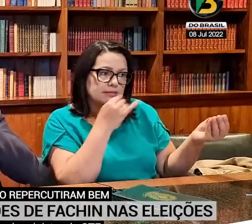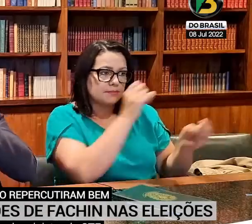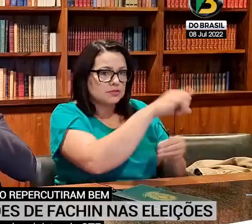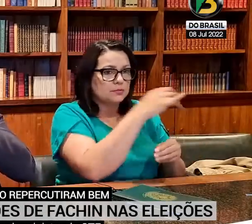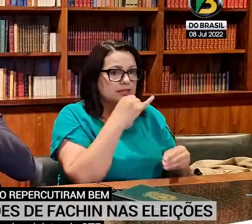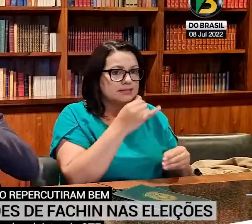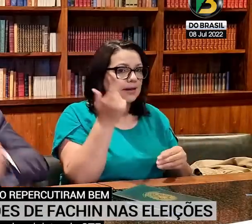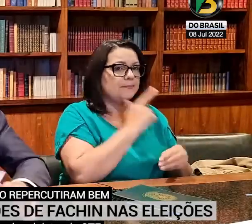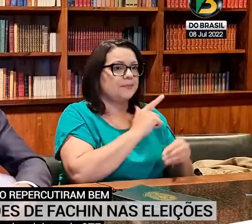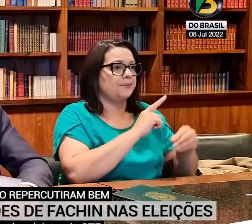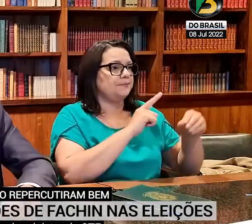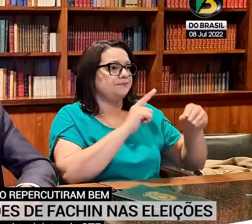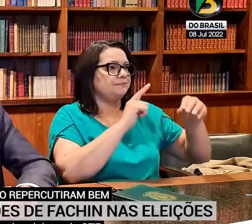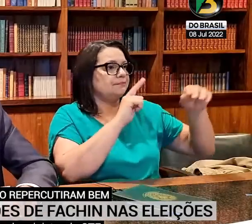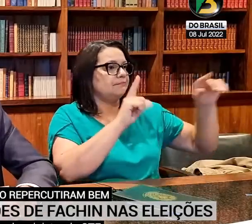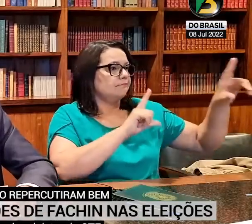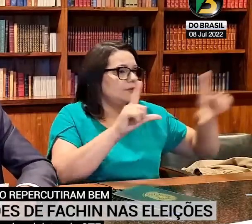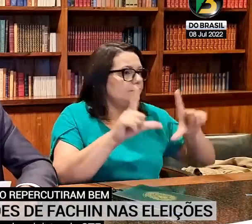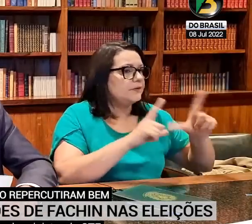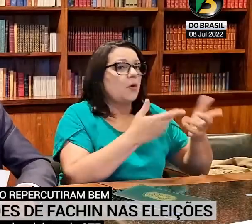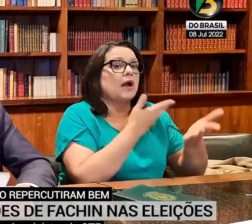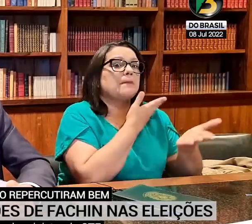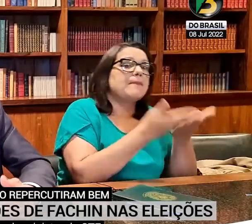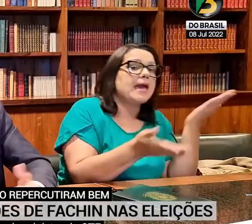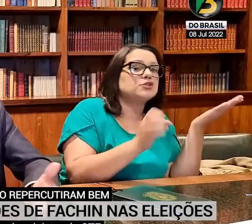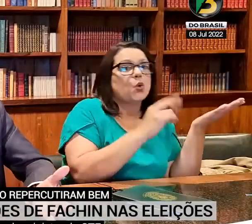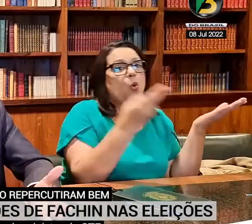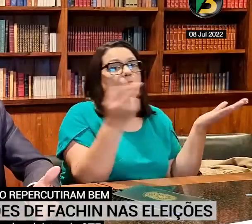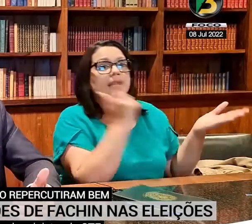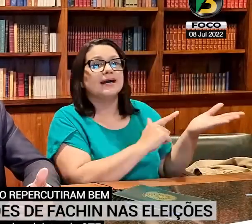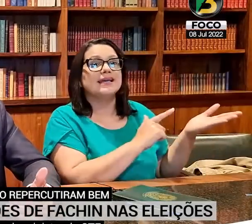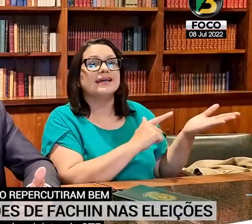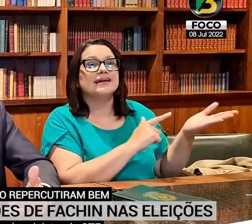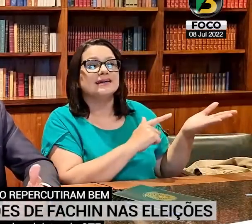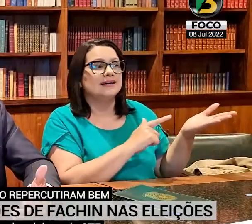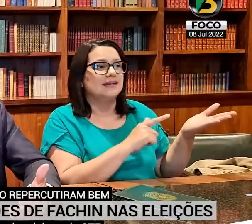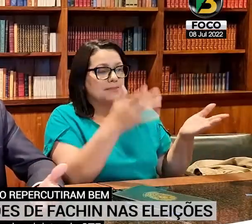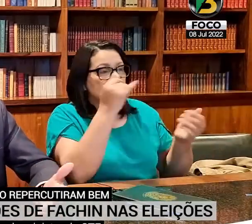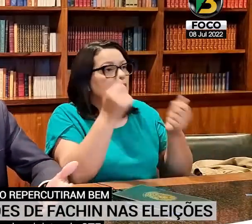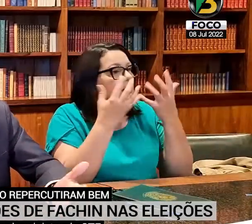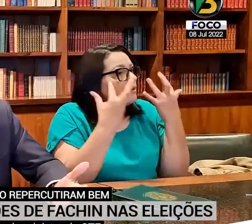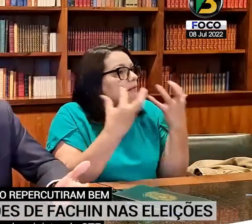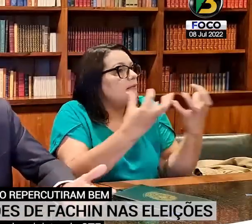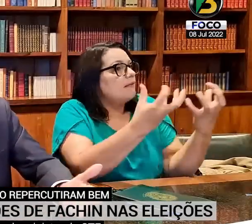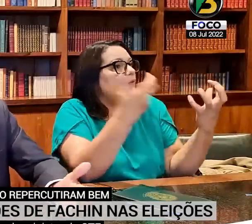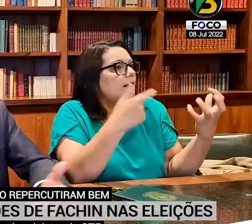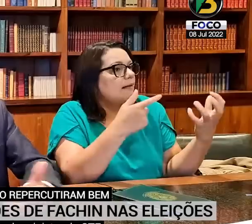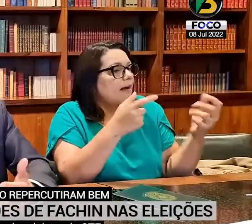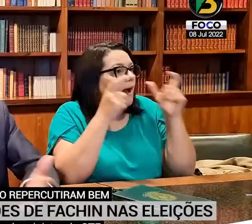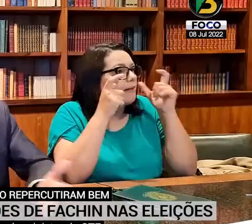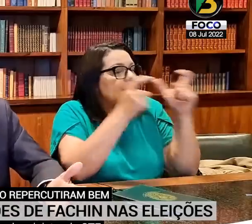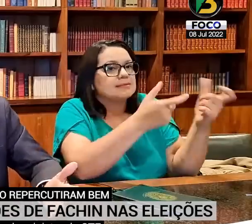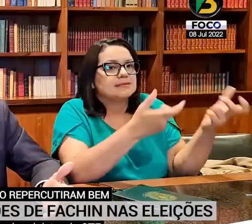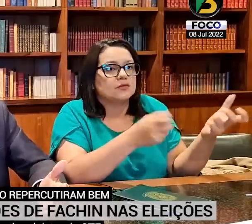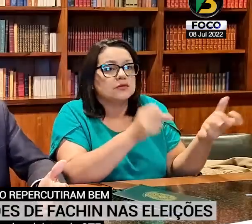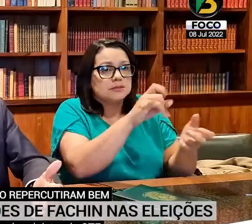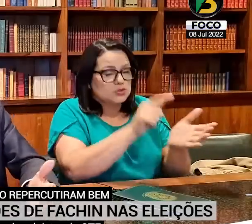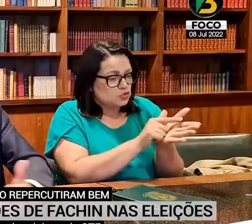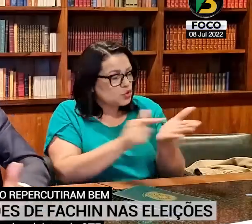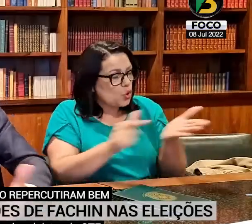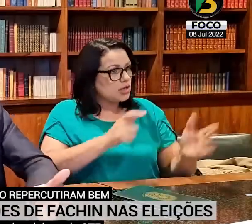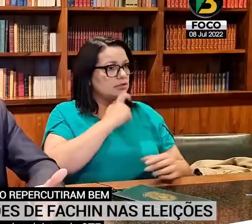seguidores né ou leitores ela faz matérias decentes